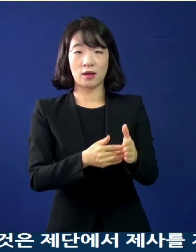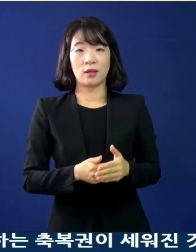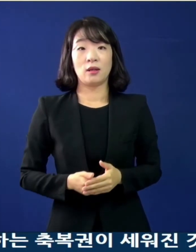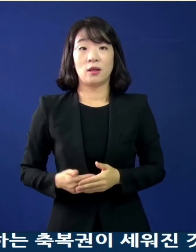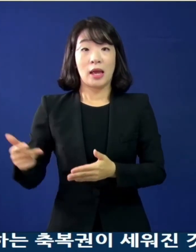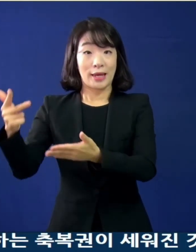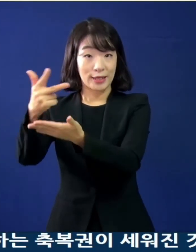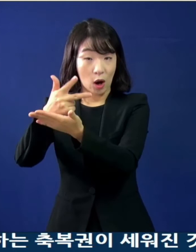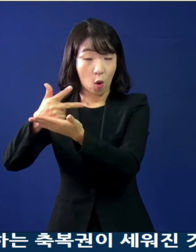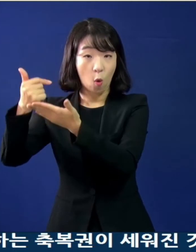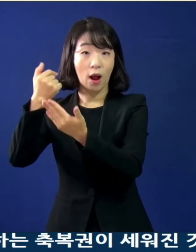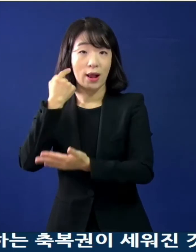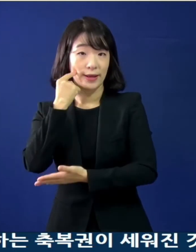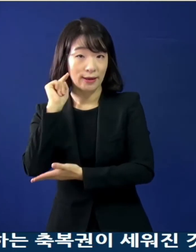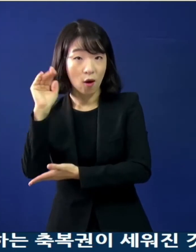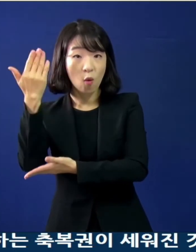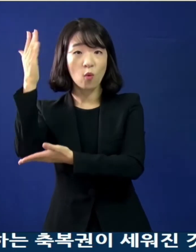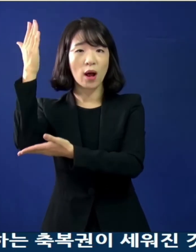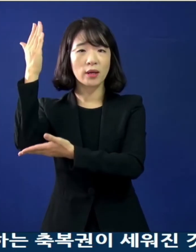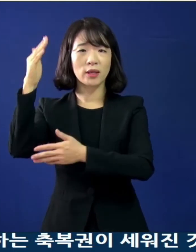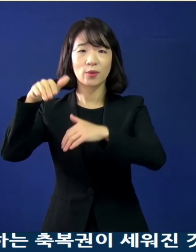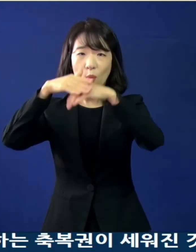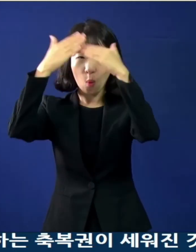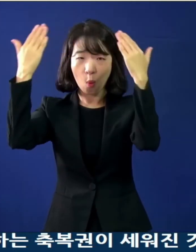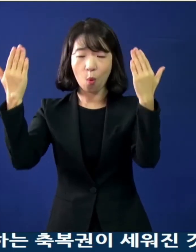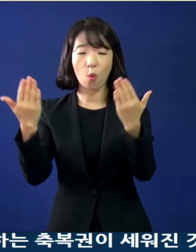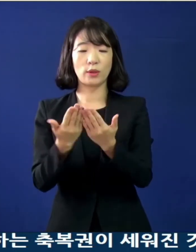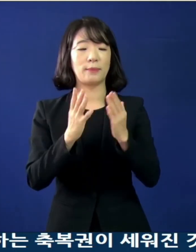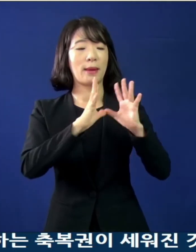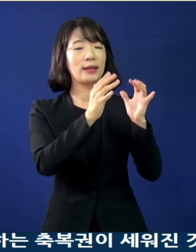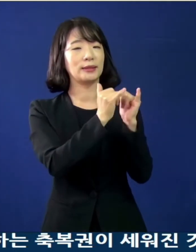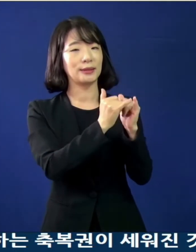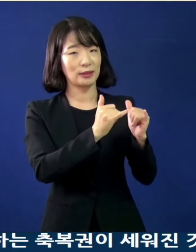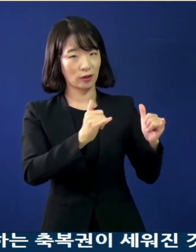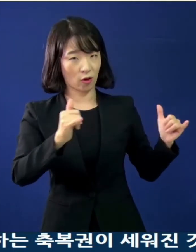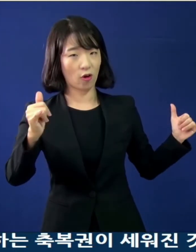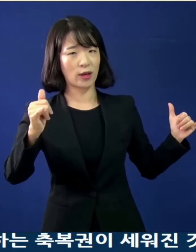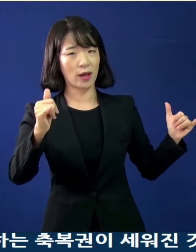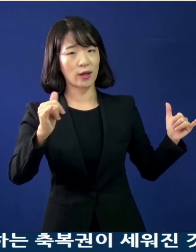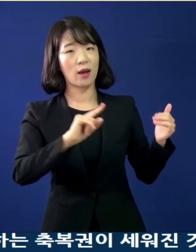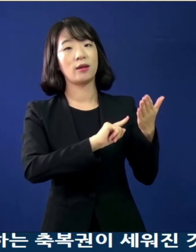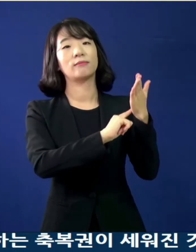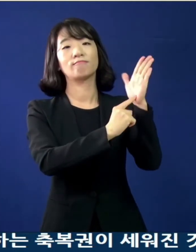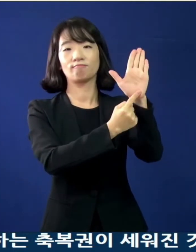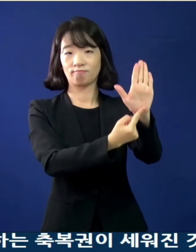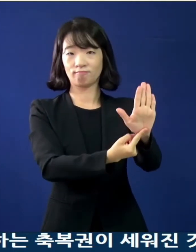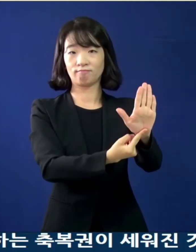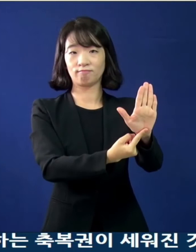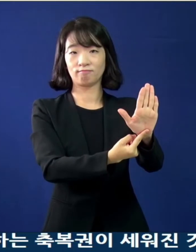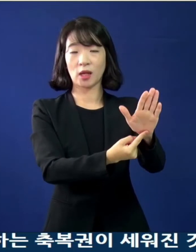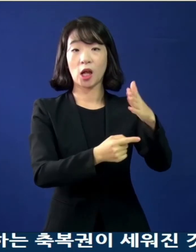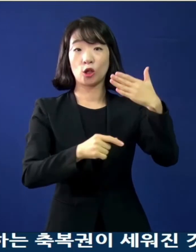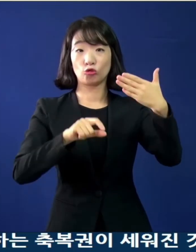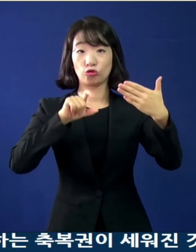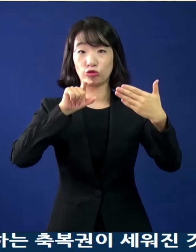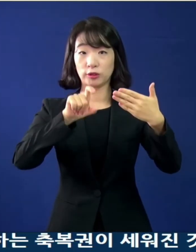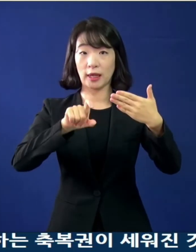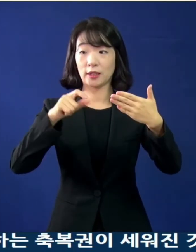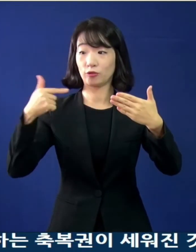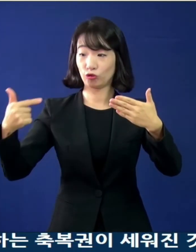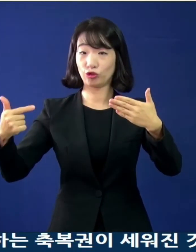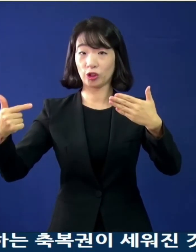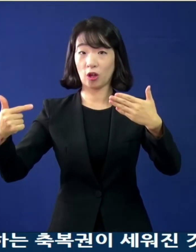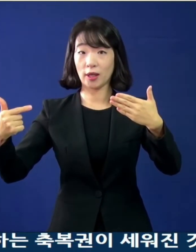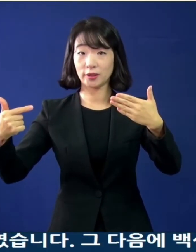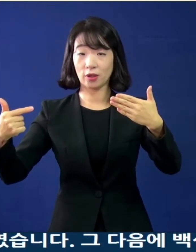여호와의 영광이 온 백성에게 나타나며, 아까 9장 6절에서 모세를